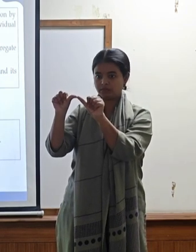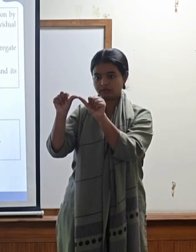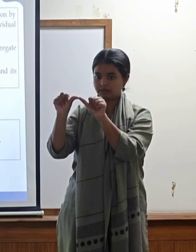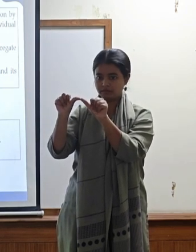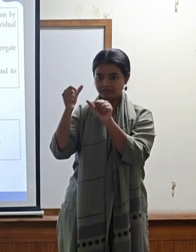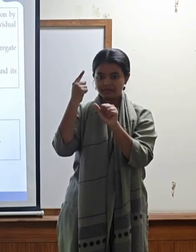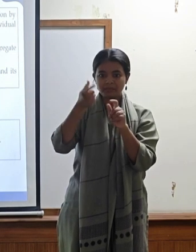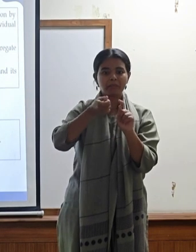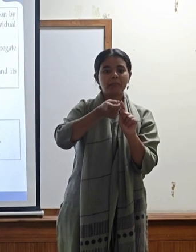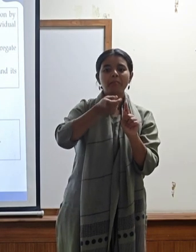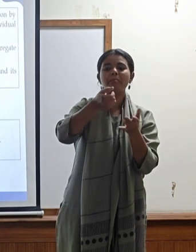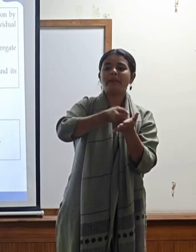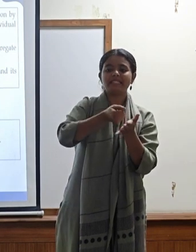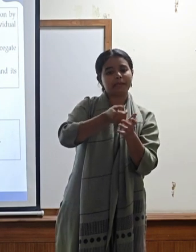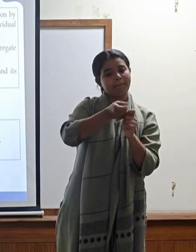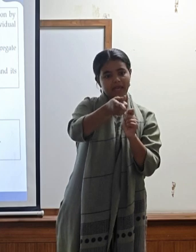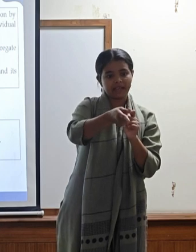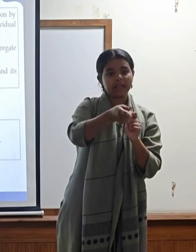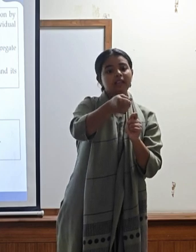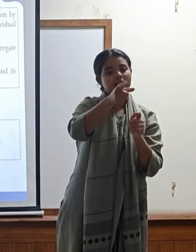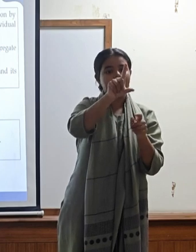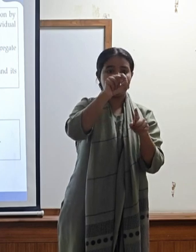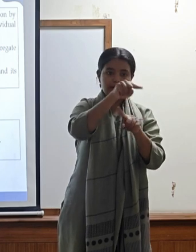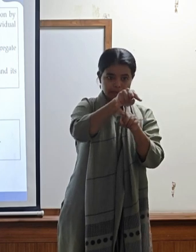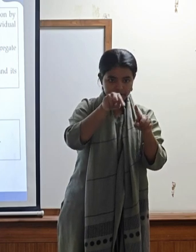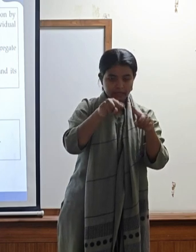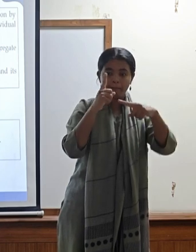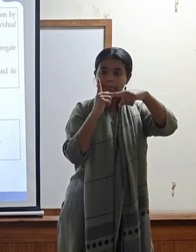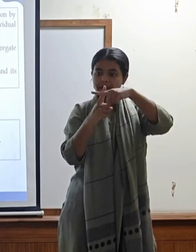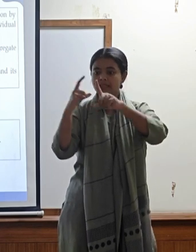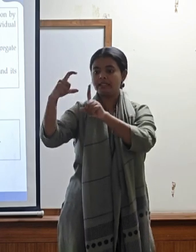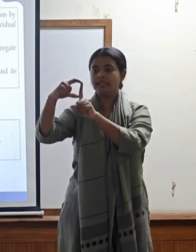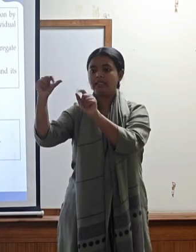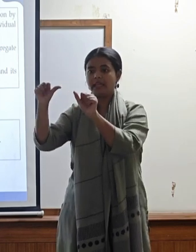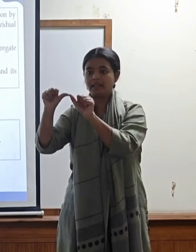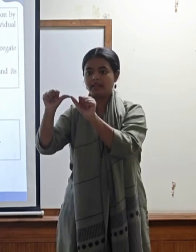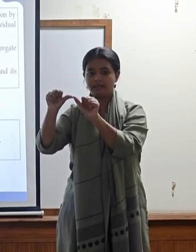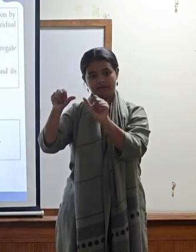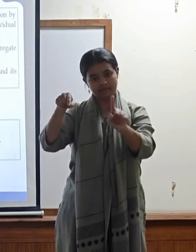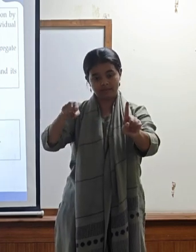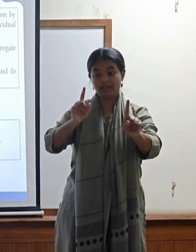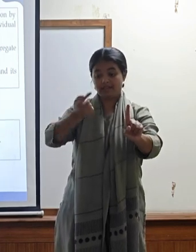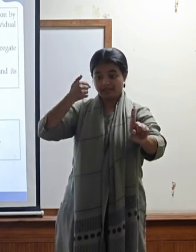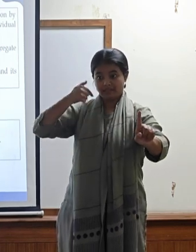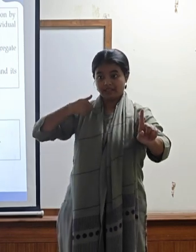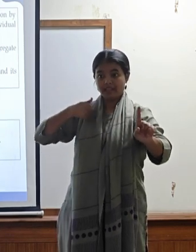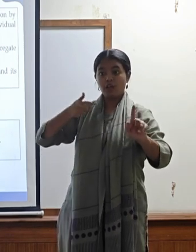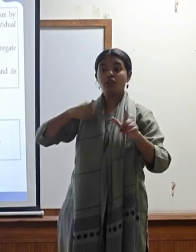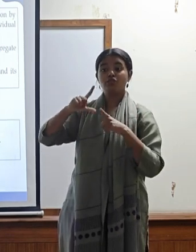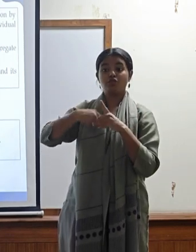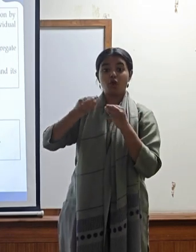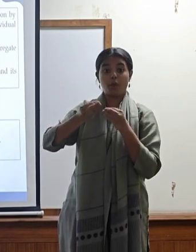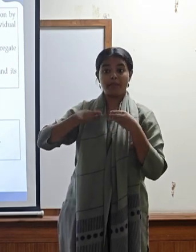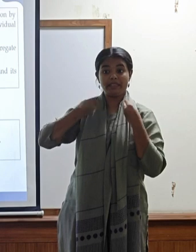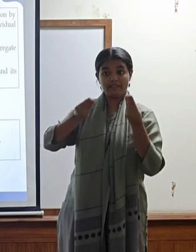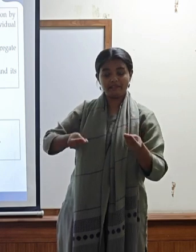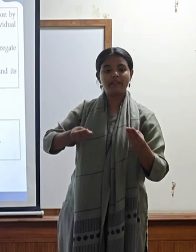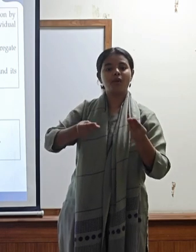राइट, और एम्प्लॉयर का कंट्रीब्यूशन भी मैचिंग है, मतलब 10% एम्प्लॉयर का कंट्रीब्यूशन और